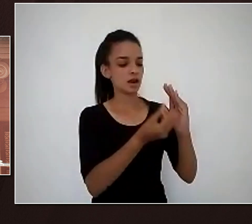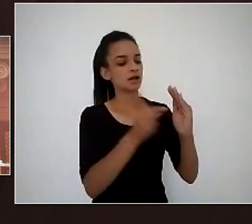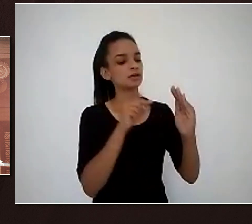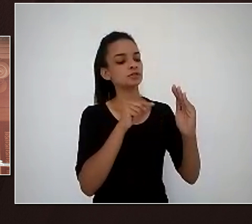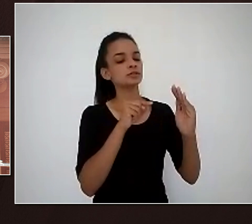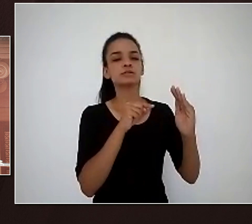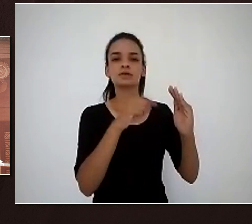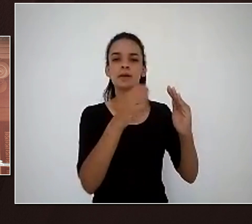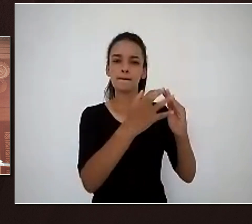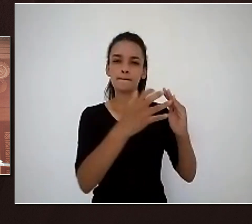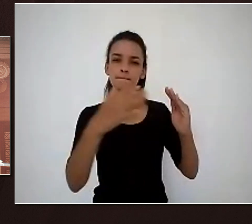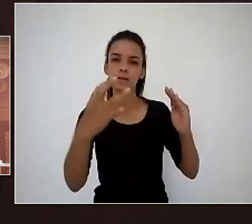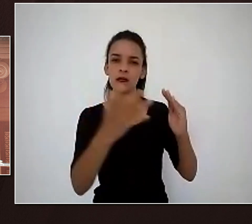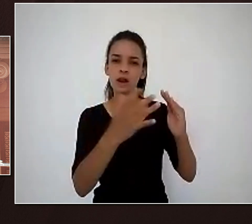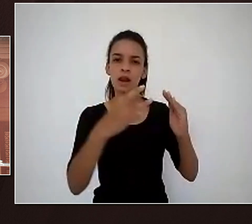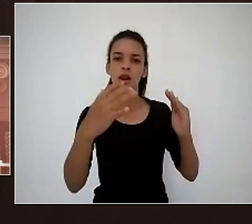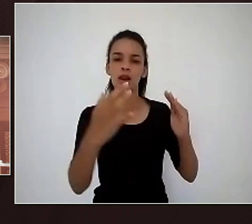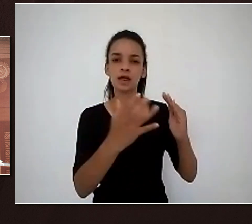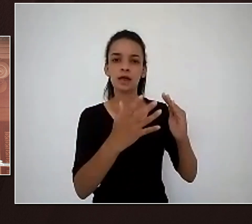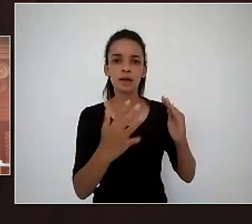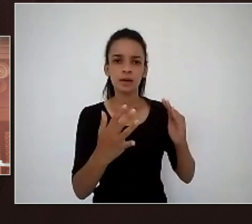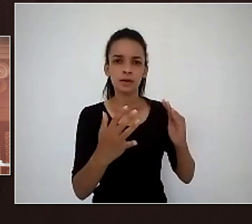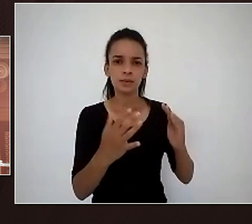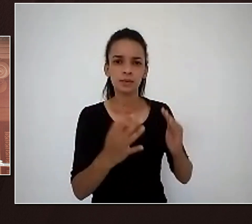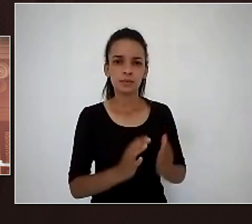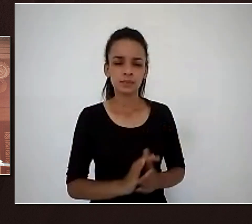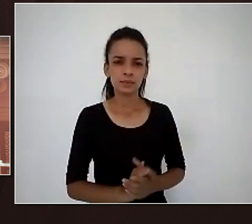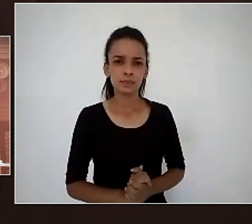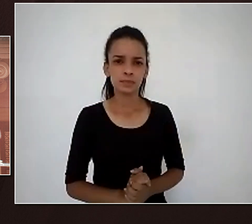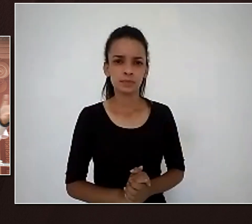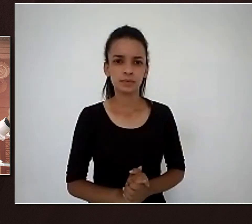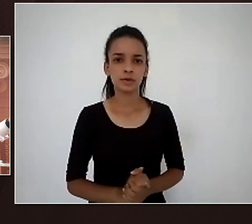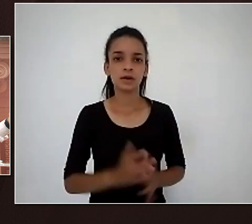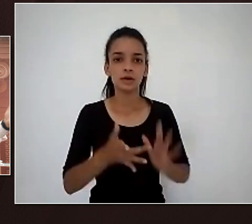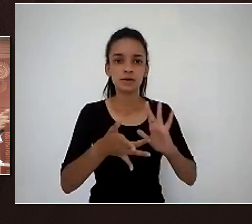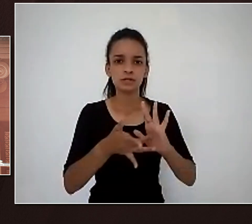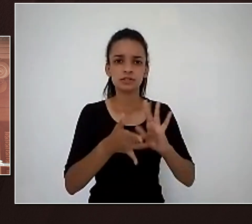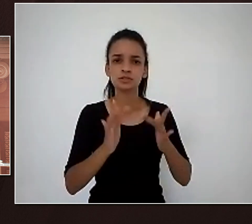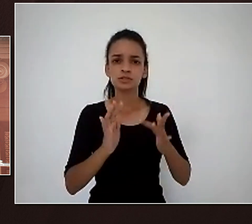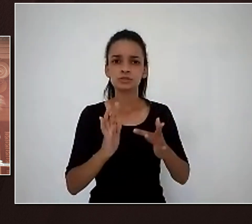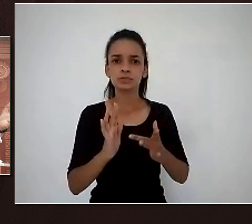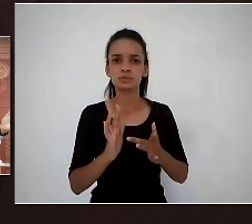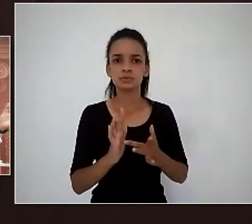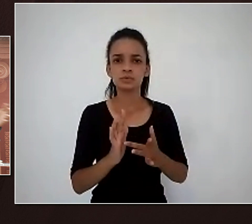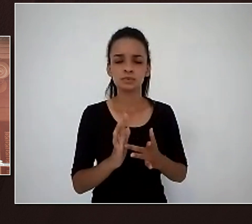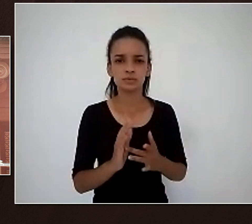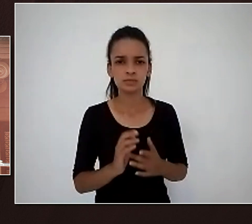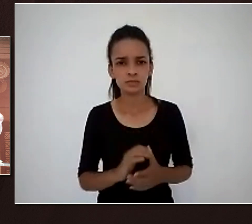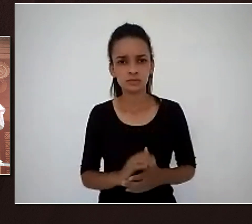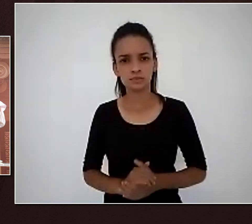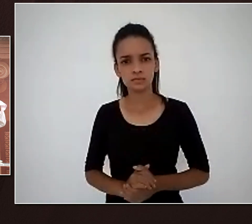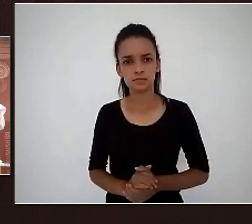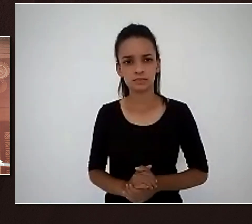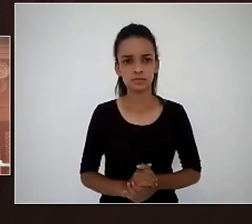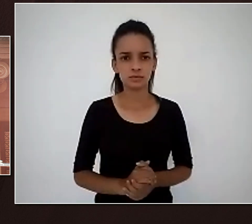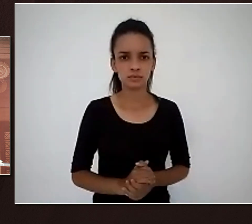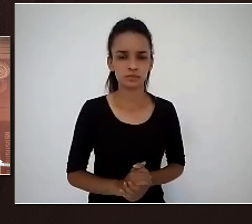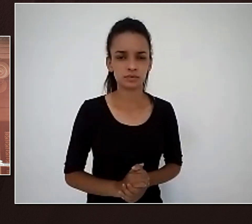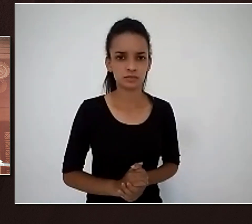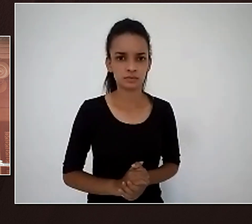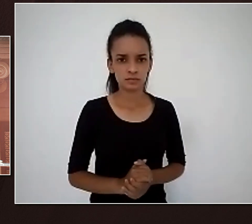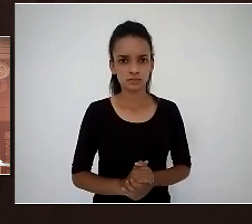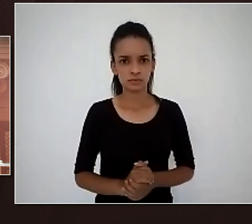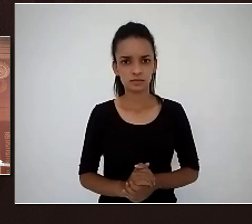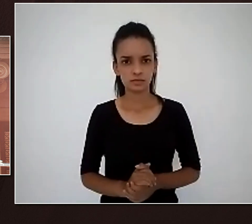o testemunho de Jesus, já expliquei isso, né? Jesus não está aqui fisicamente para as pessoas verem, mas através da